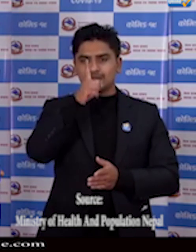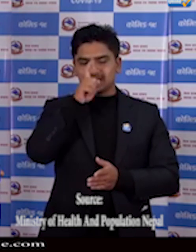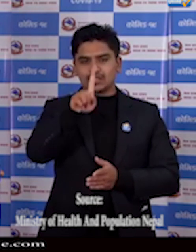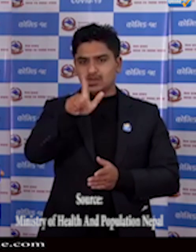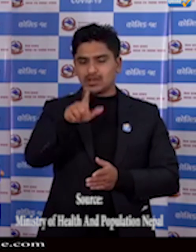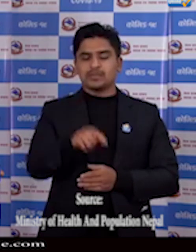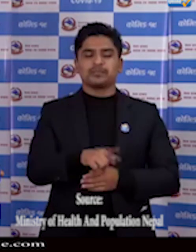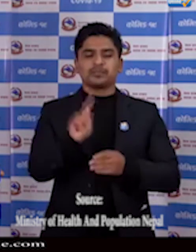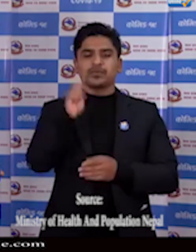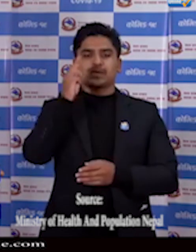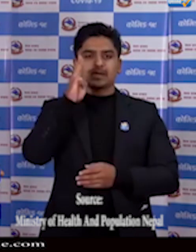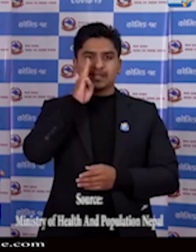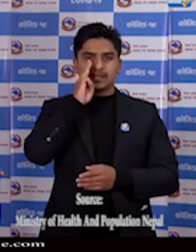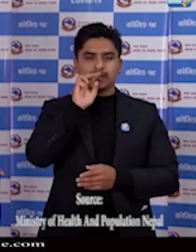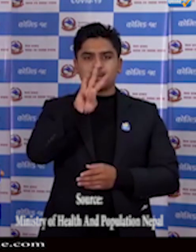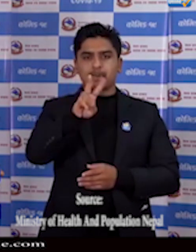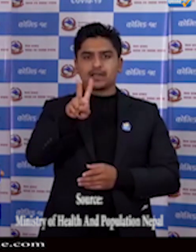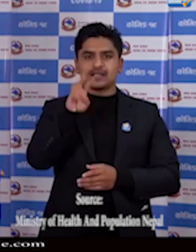41,217, कर्णाली प्रदेशमा